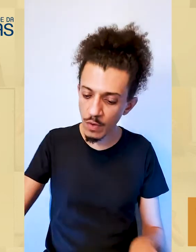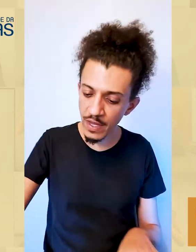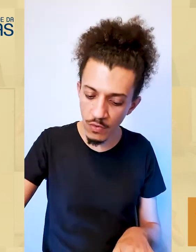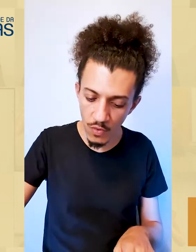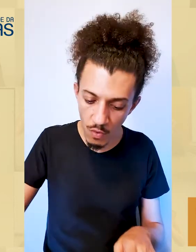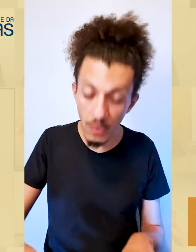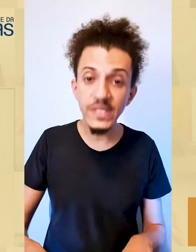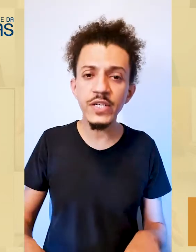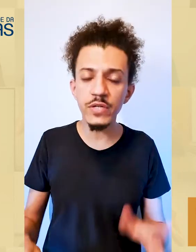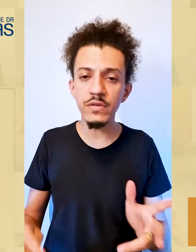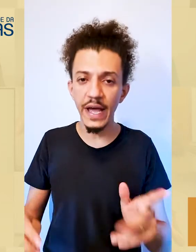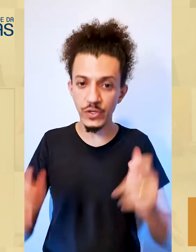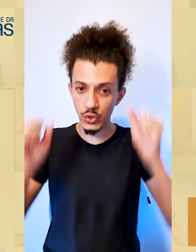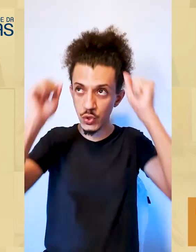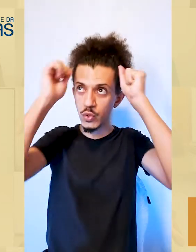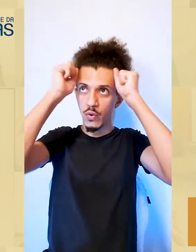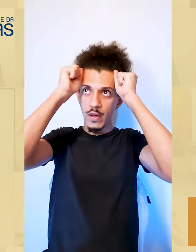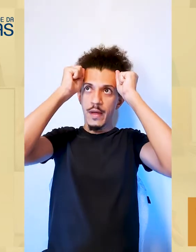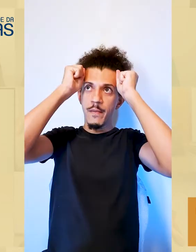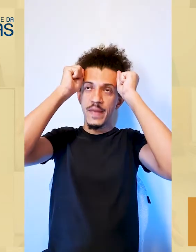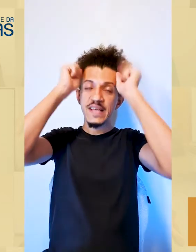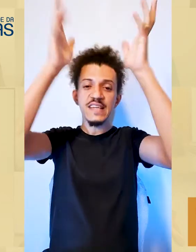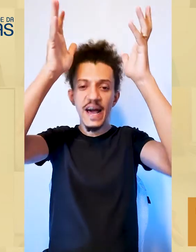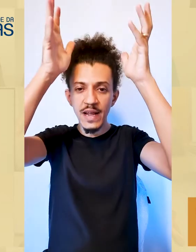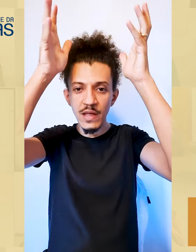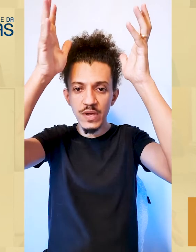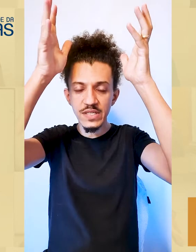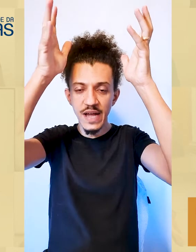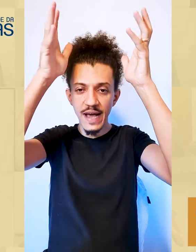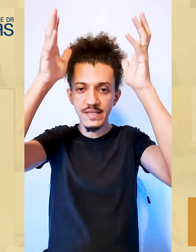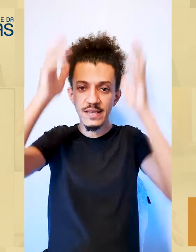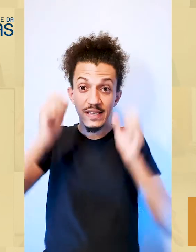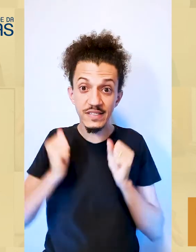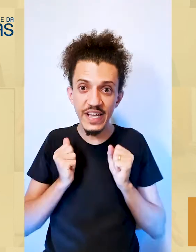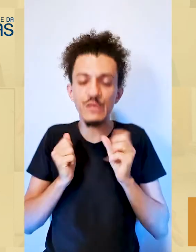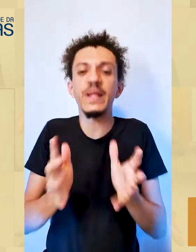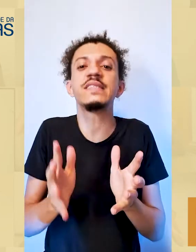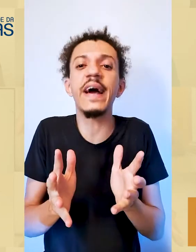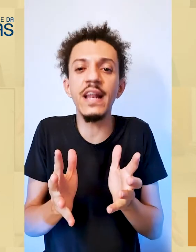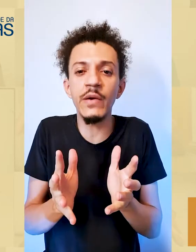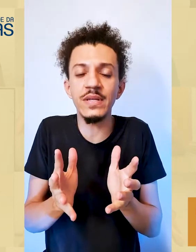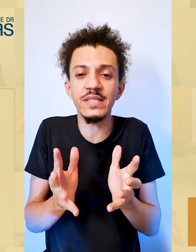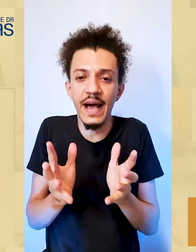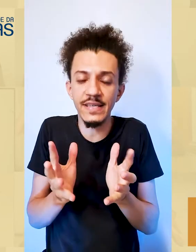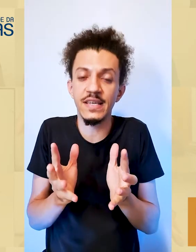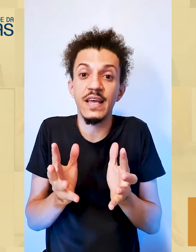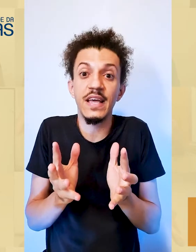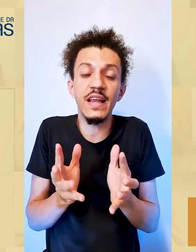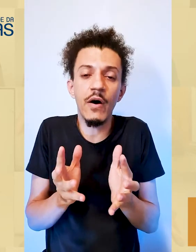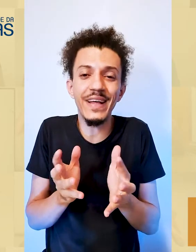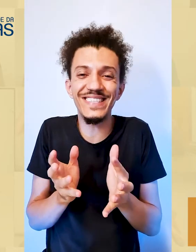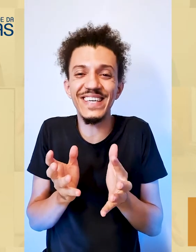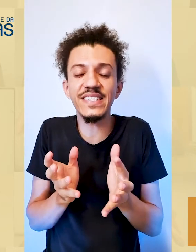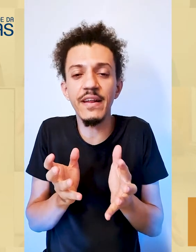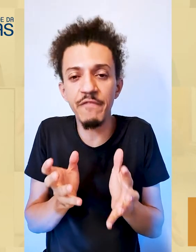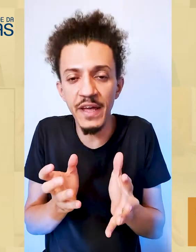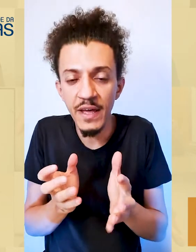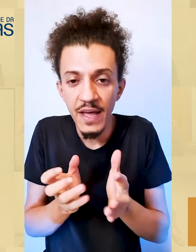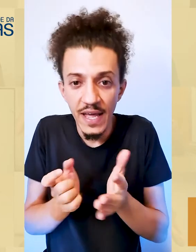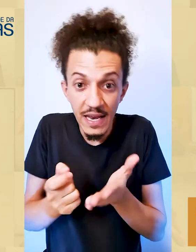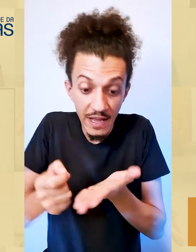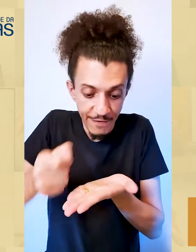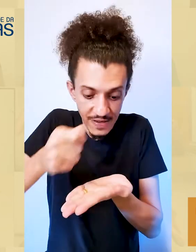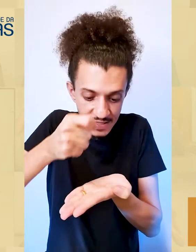pense comigo, qual o sentido tem de o surdo pensar em língua de sinais, se expressar em língua de sinais e na hora de